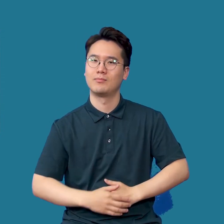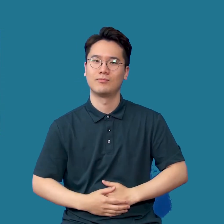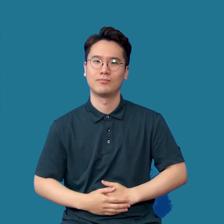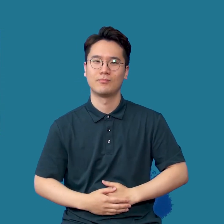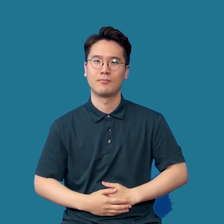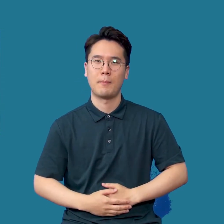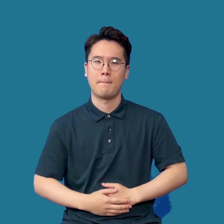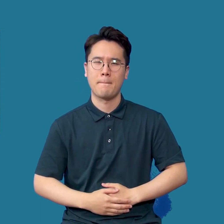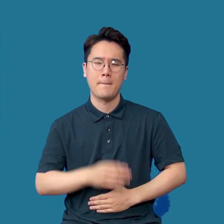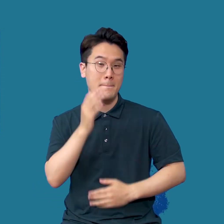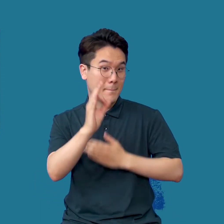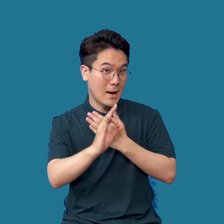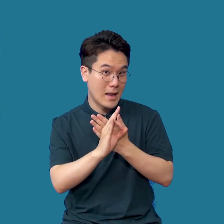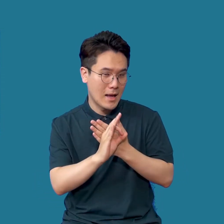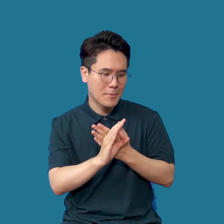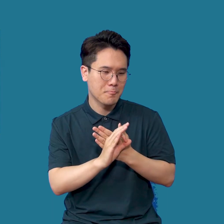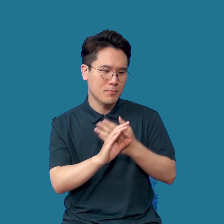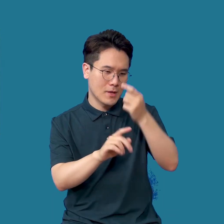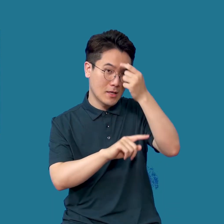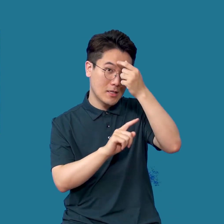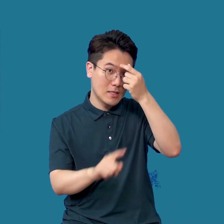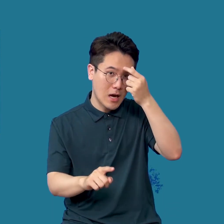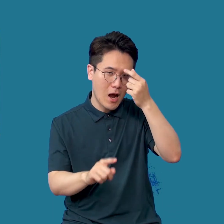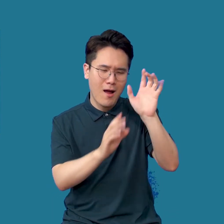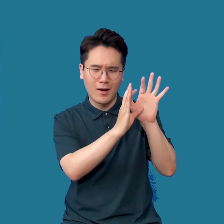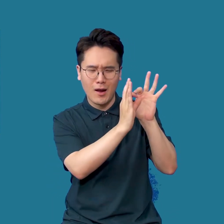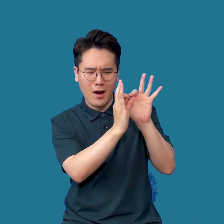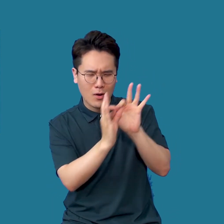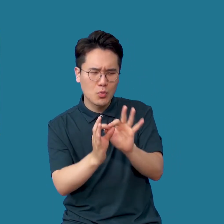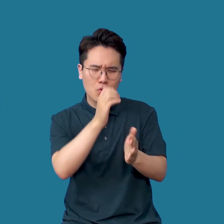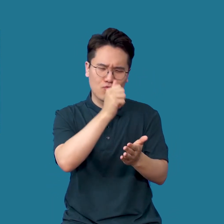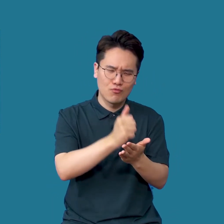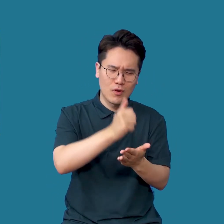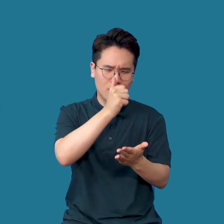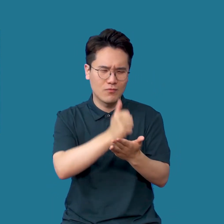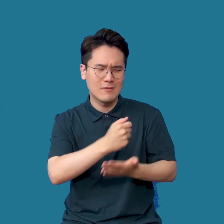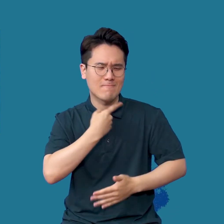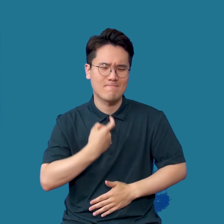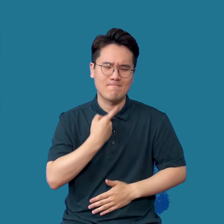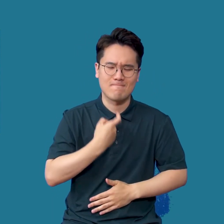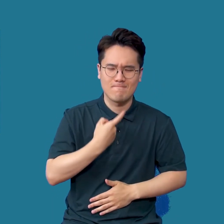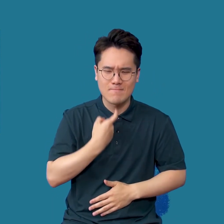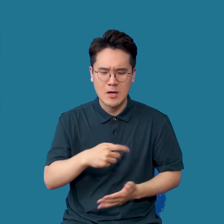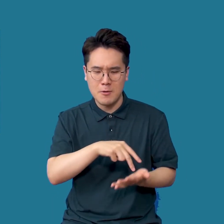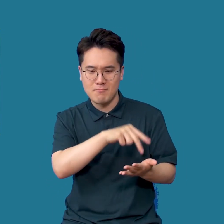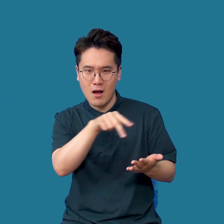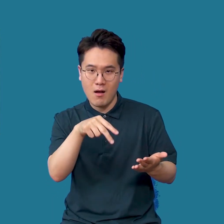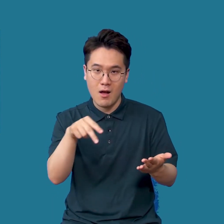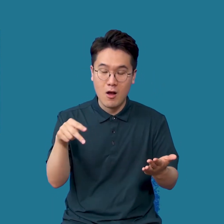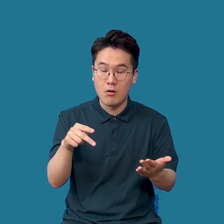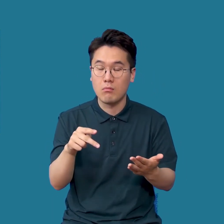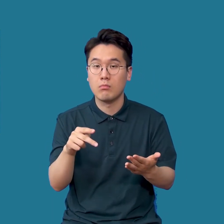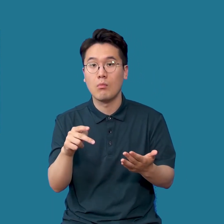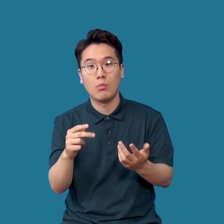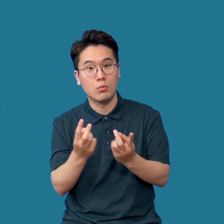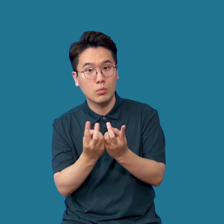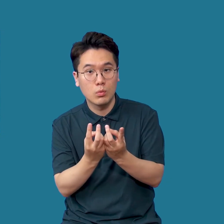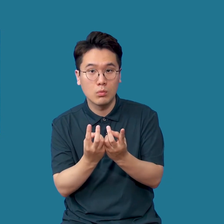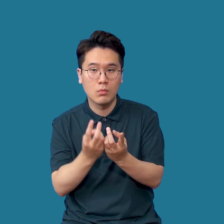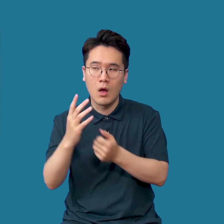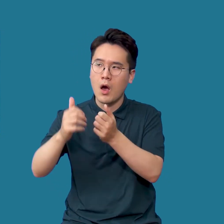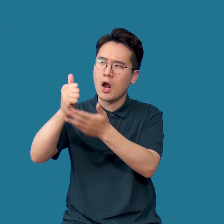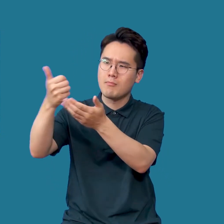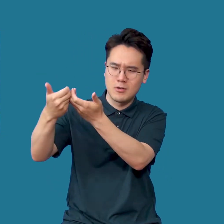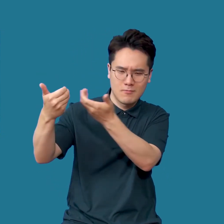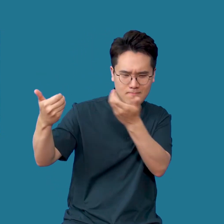계속해서 죄짓고 방황하고 그러면 어떻게 됩니까? 신자가 계속 하나님을 떠나서 살려고 하면 어떻게